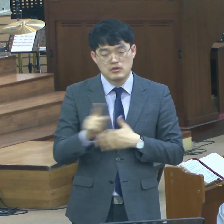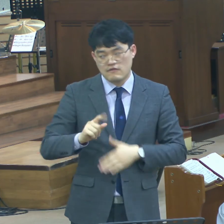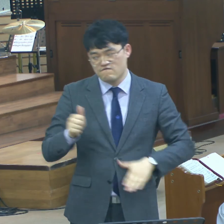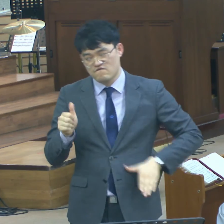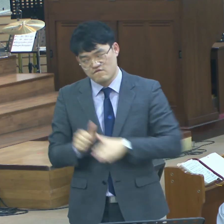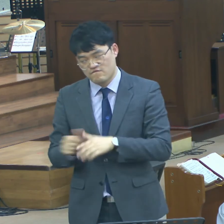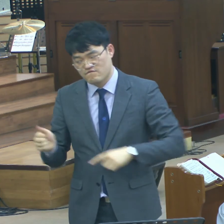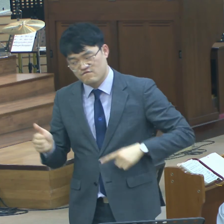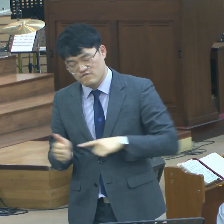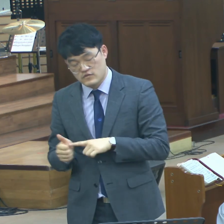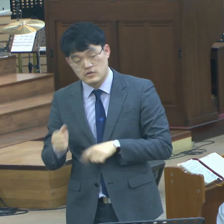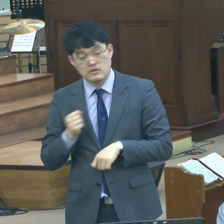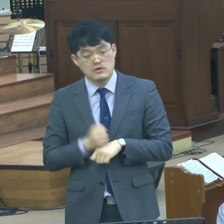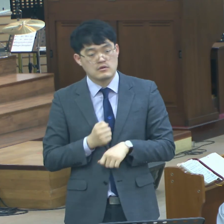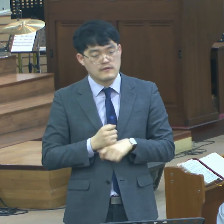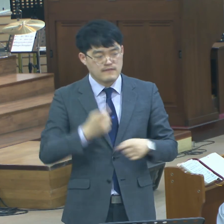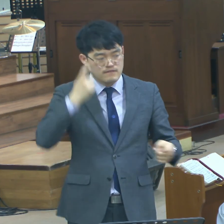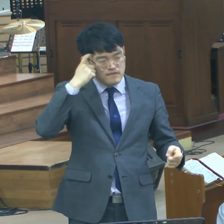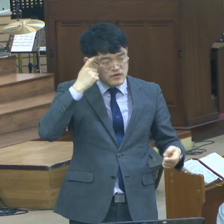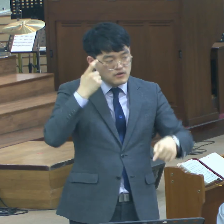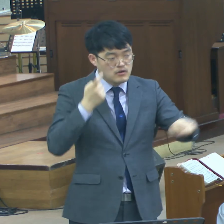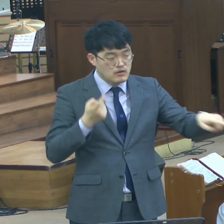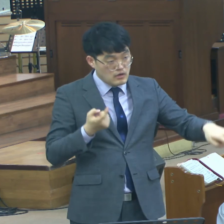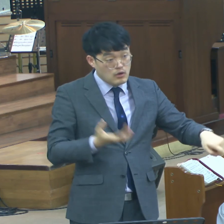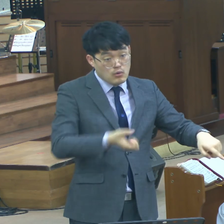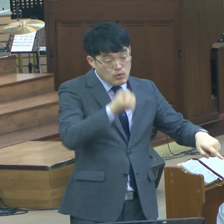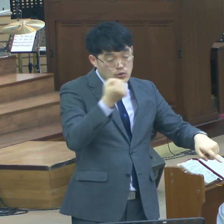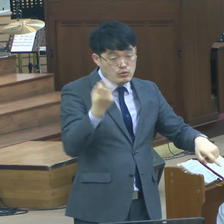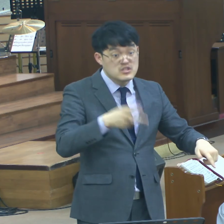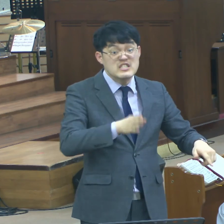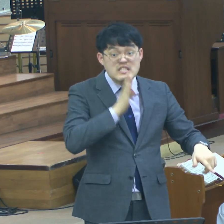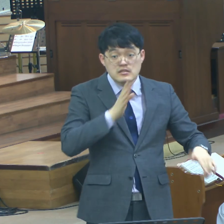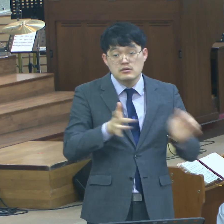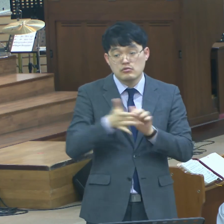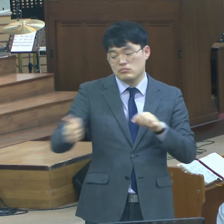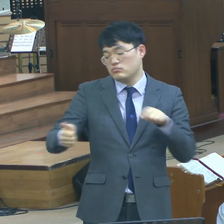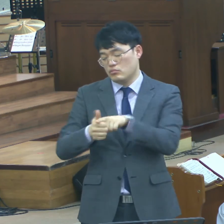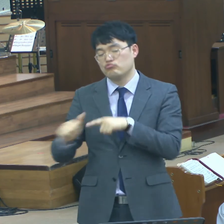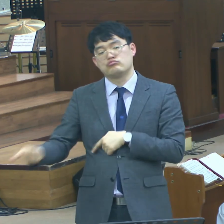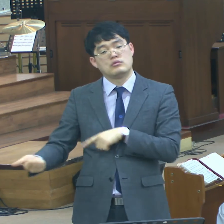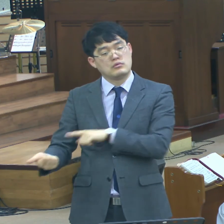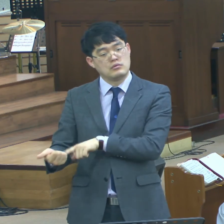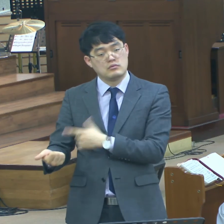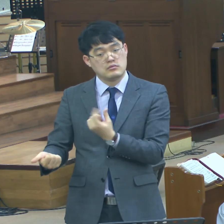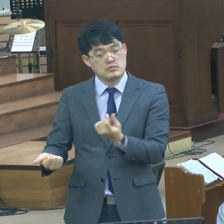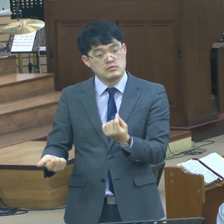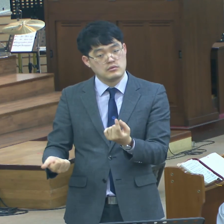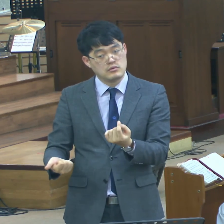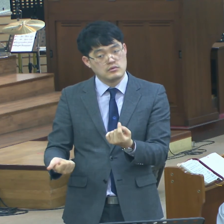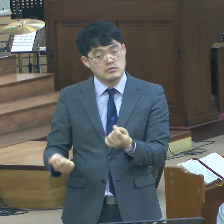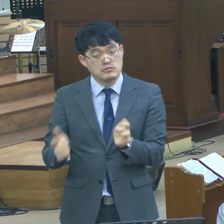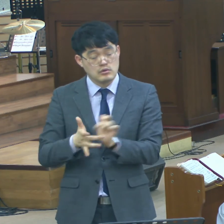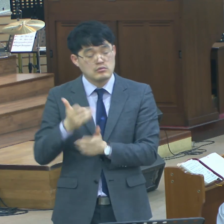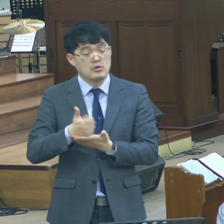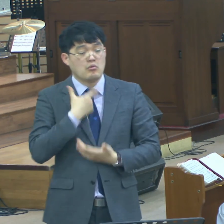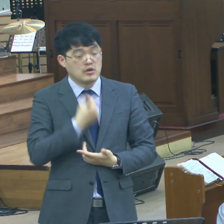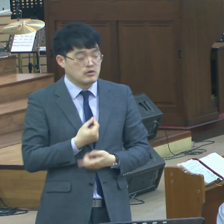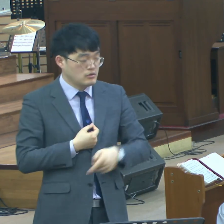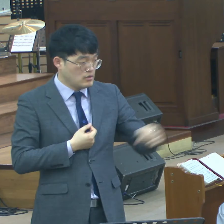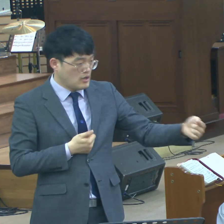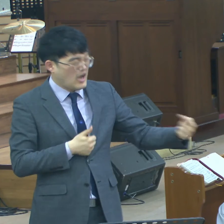거예요. 실제로 죽여요. 그래서 희생되신 분이 예수님이에요. 예수님이 꿈꾸는 공동체는 그렇게 활발한 공동체가